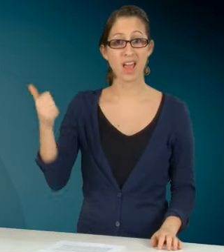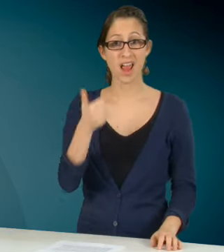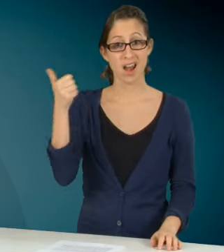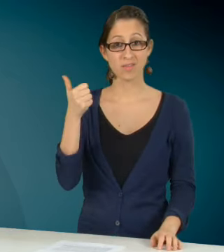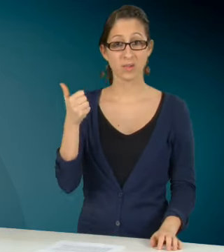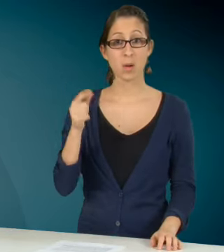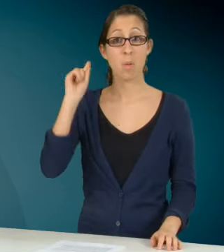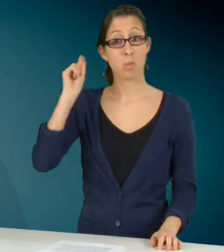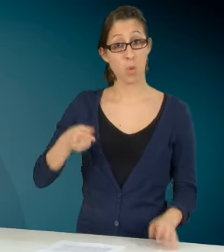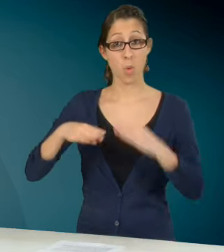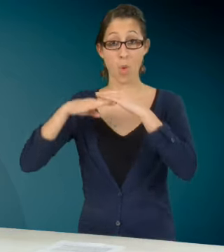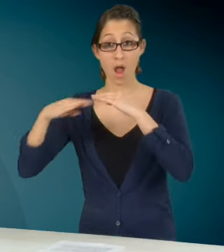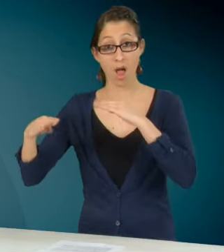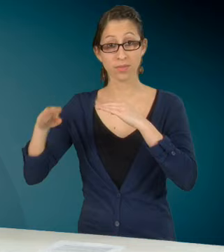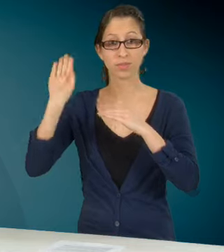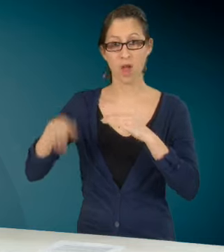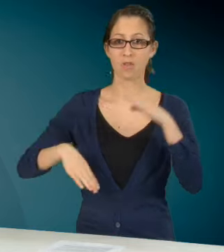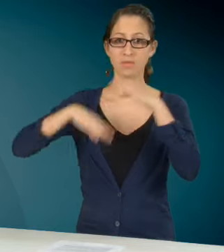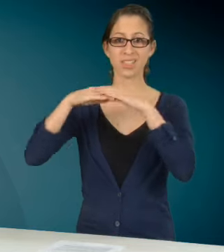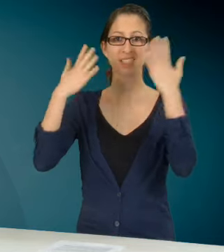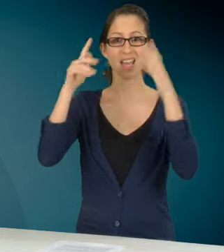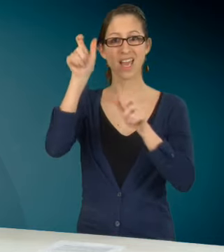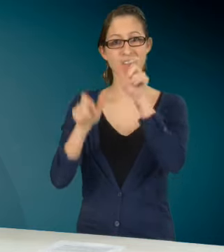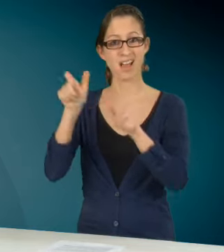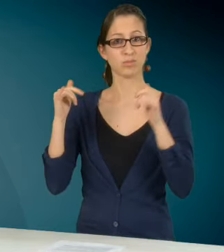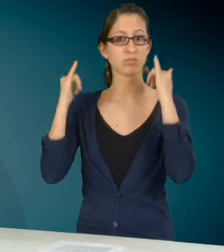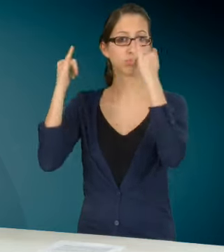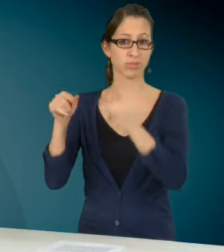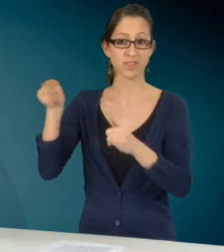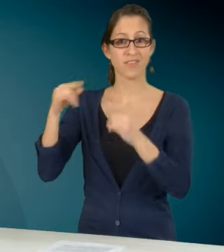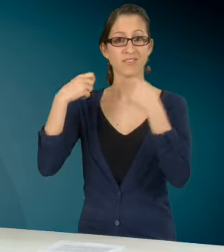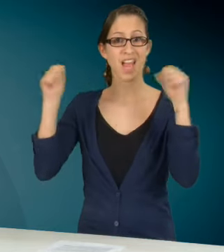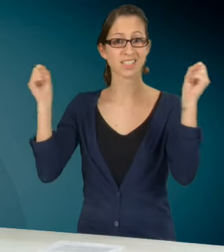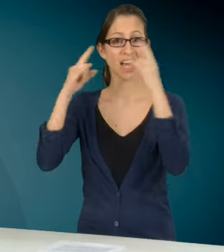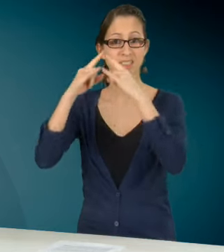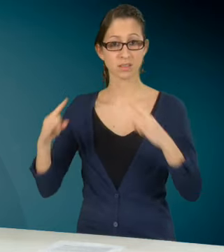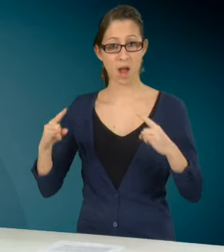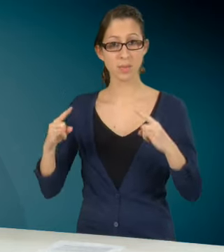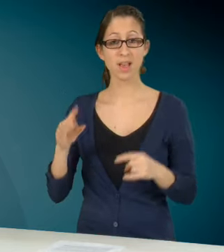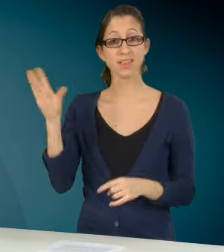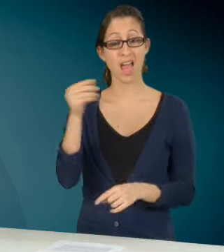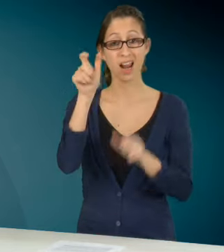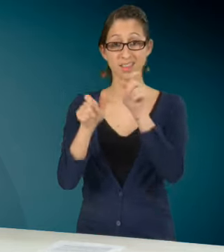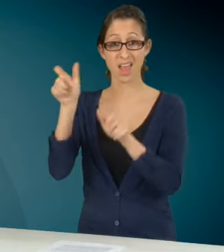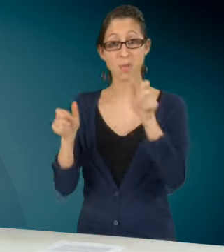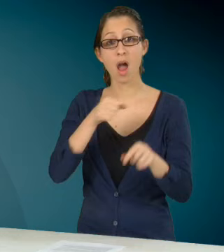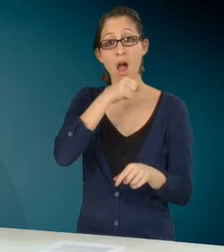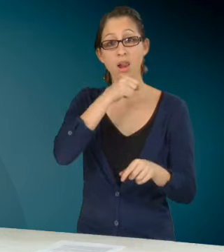roland dürfen sich zehn personen anmelden die teilnehmer des dfc sollten zwischen 18 und 30 jahre alt sein